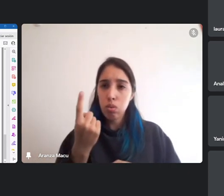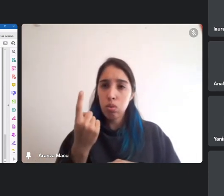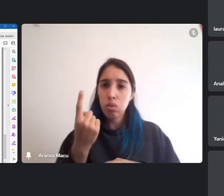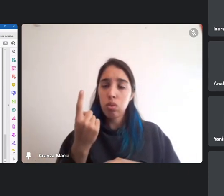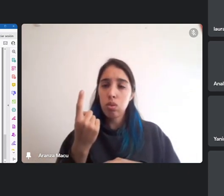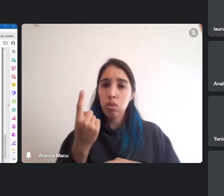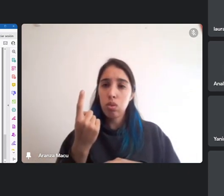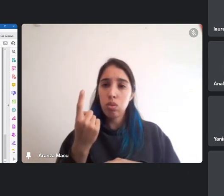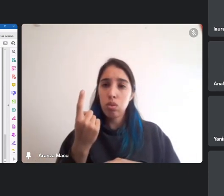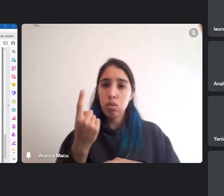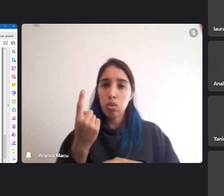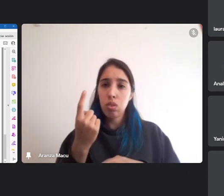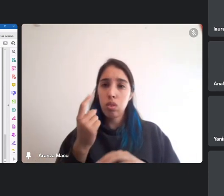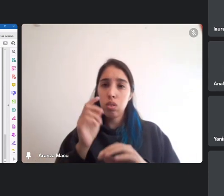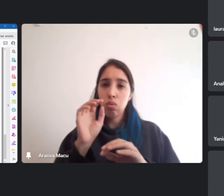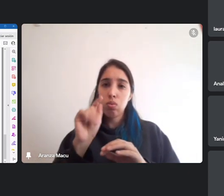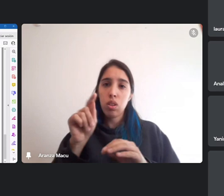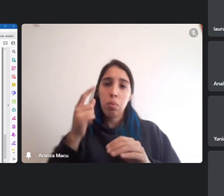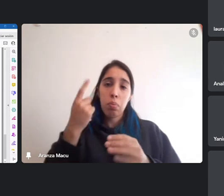¿sí?